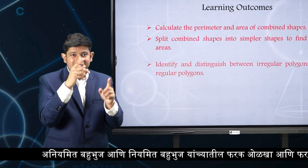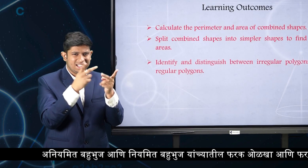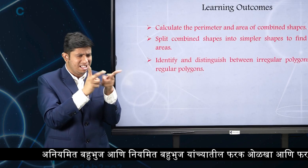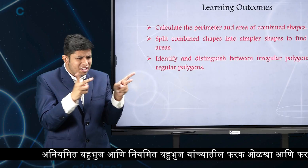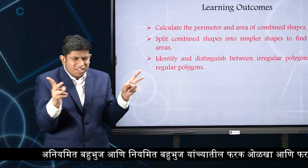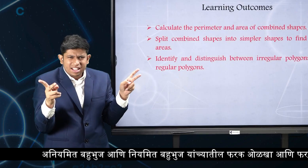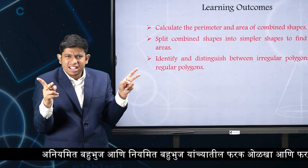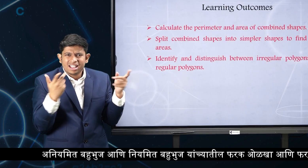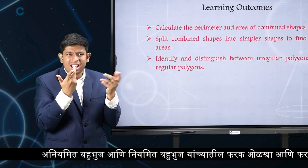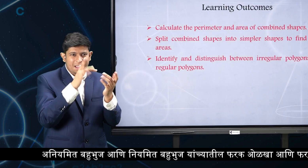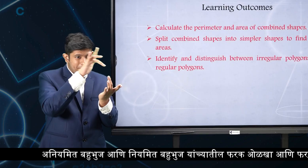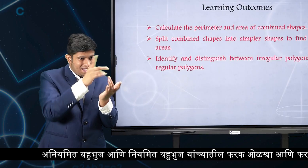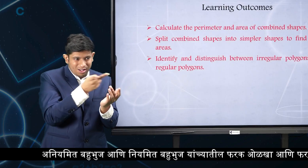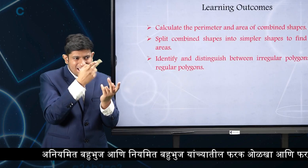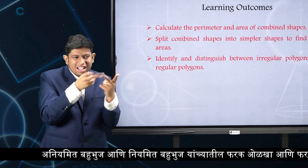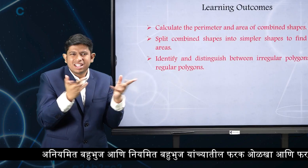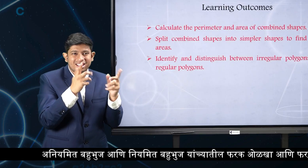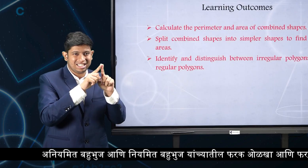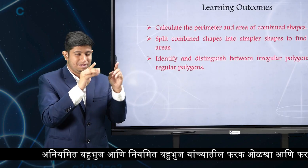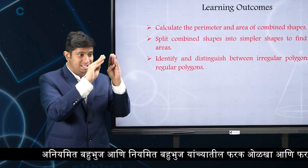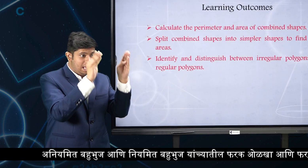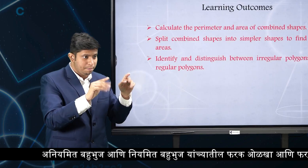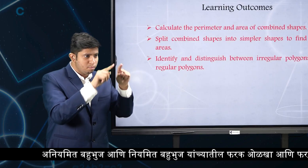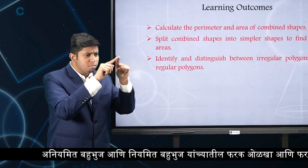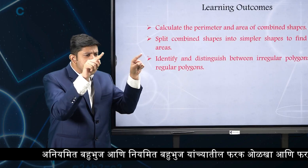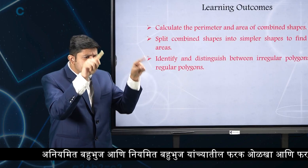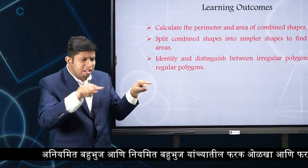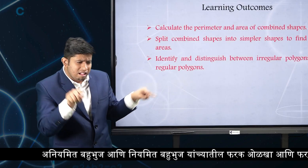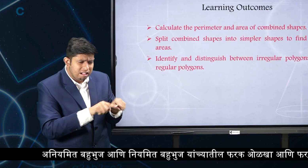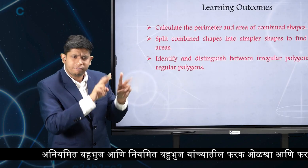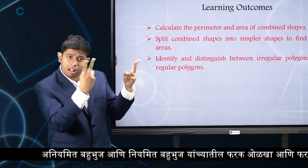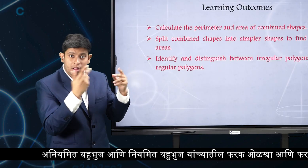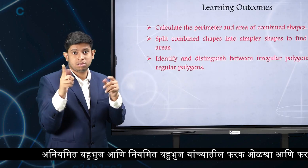बहुभुज आणि नियमित बहुभुज यांच्यातली फरक ओळखा आणि फरक करा.